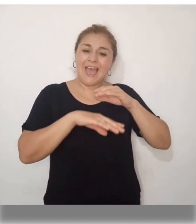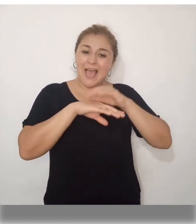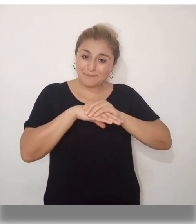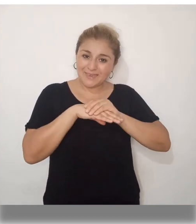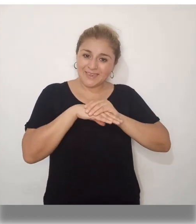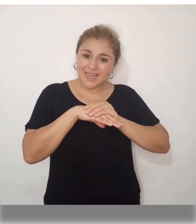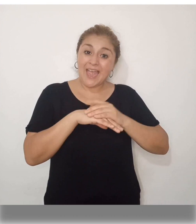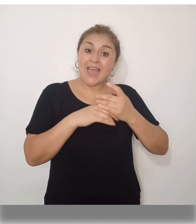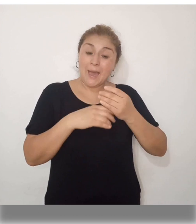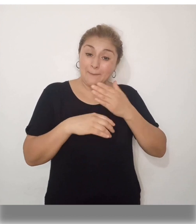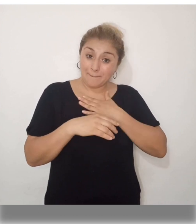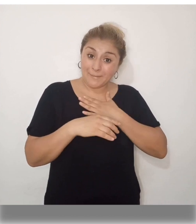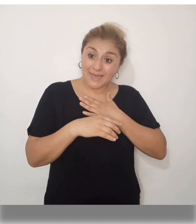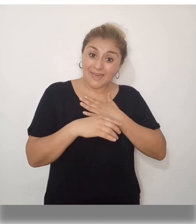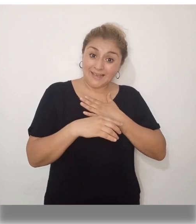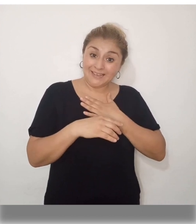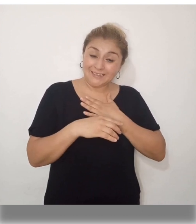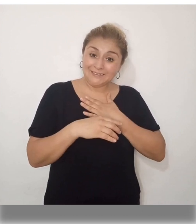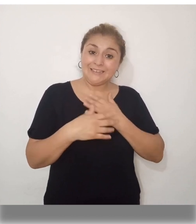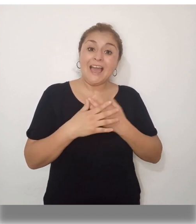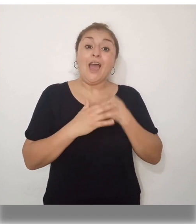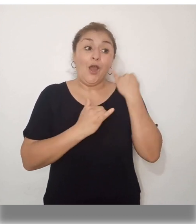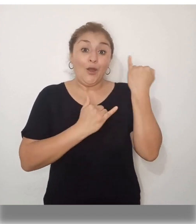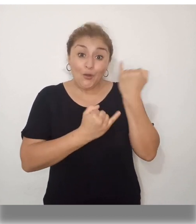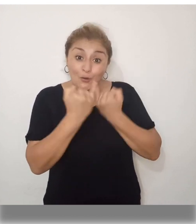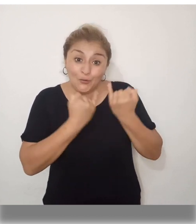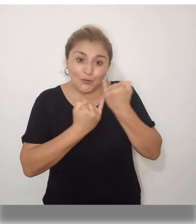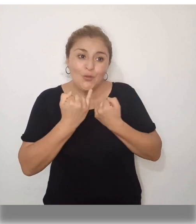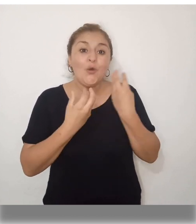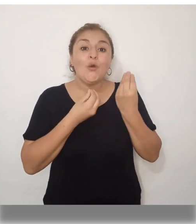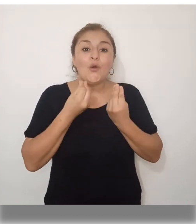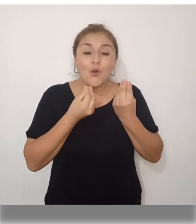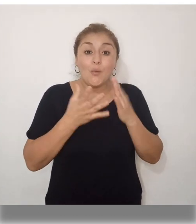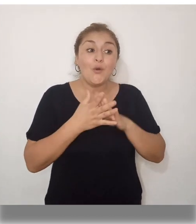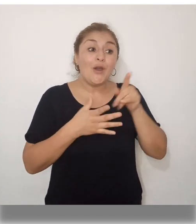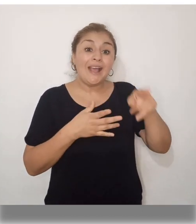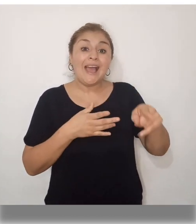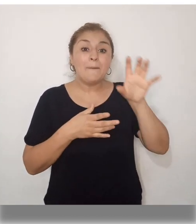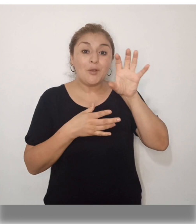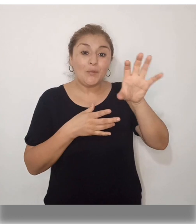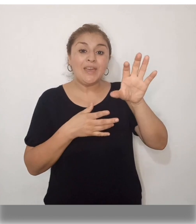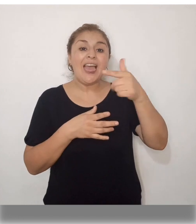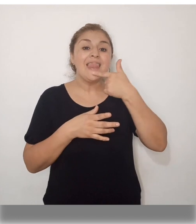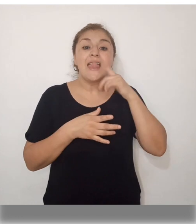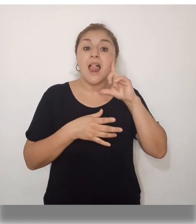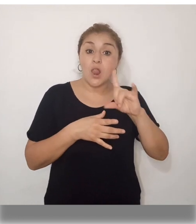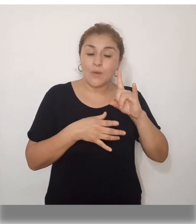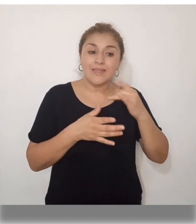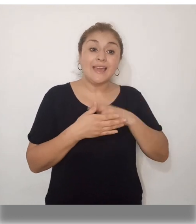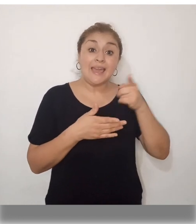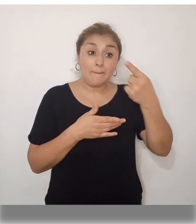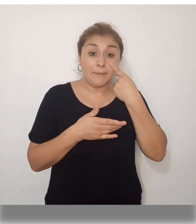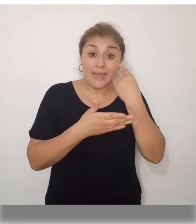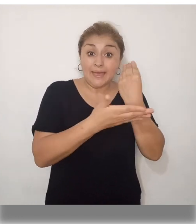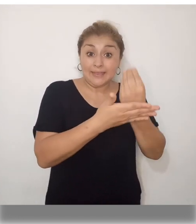nuestra nos contó cómo ella en San Luis hacía dulce de graus